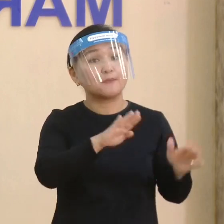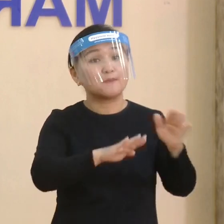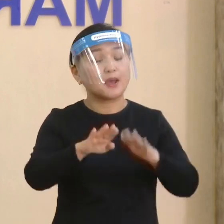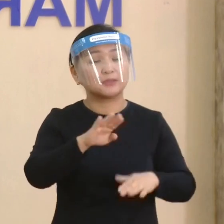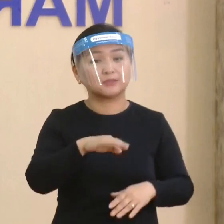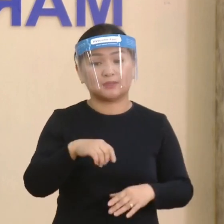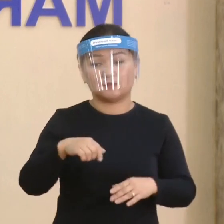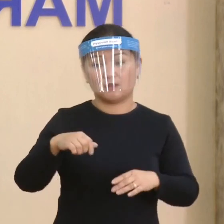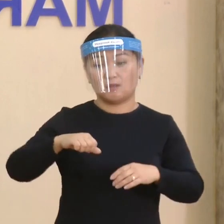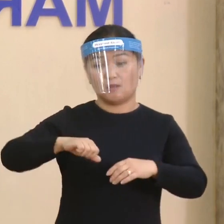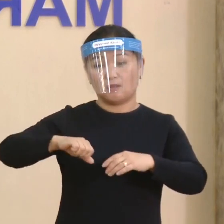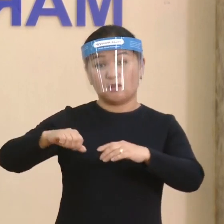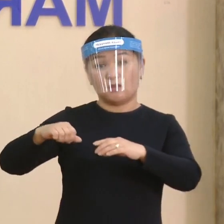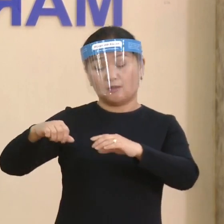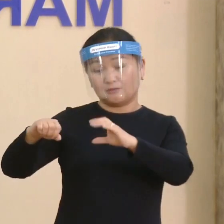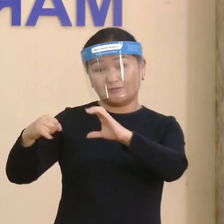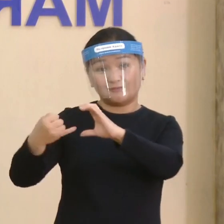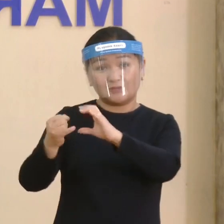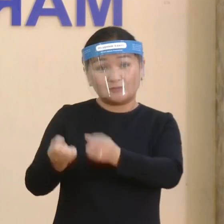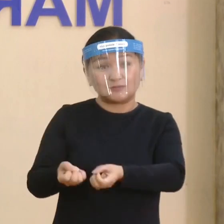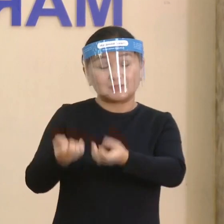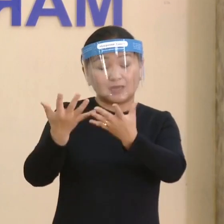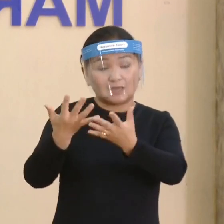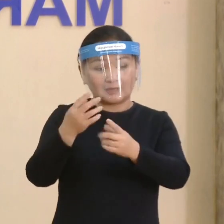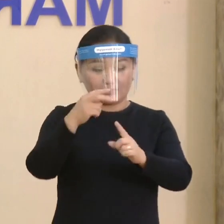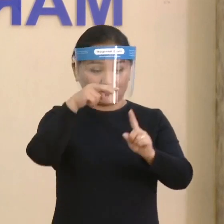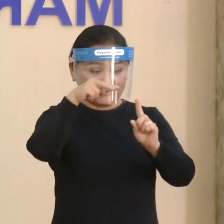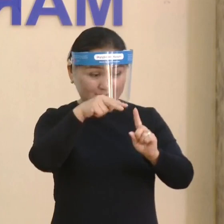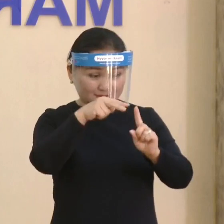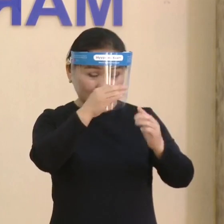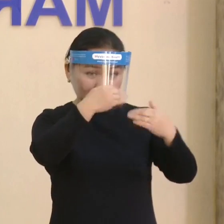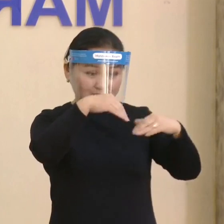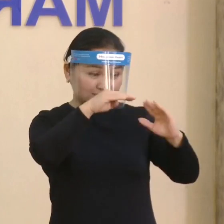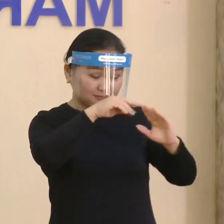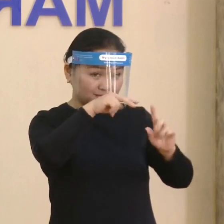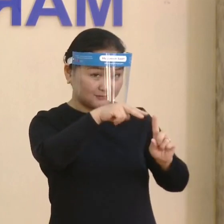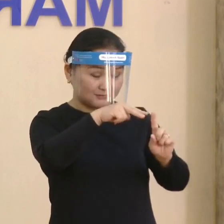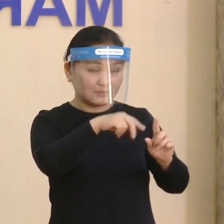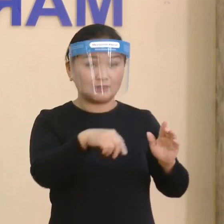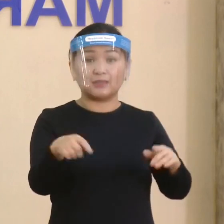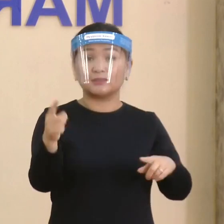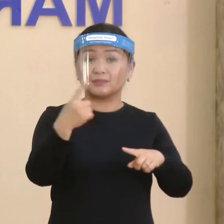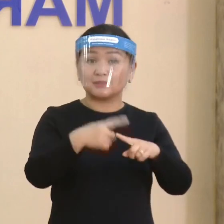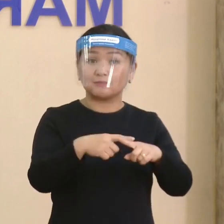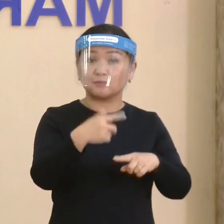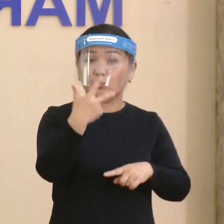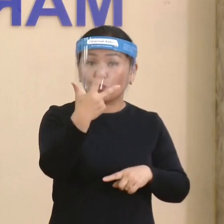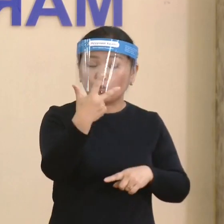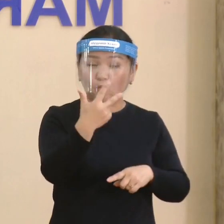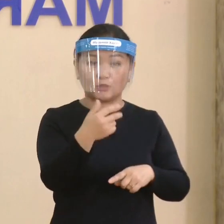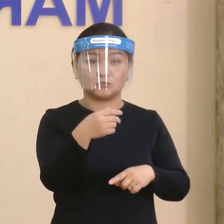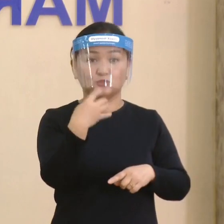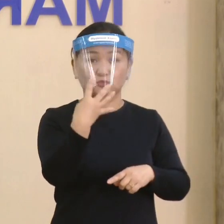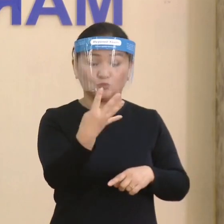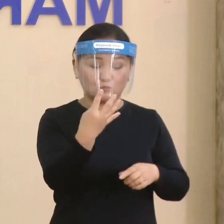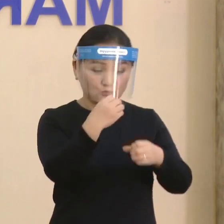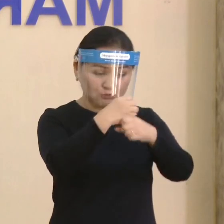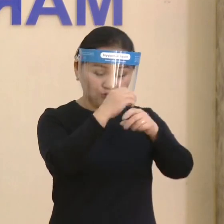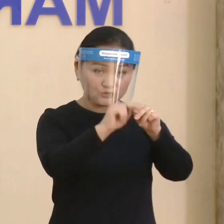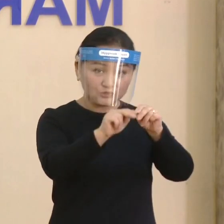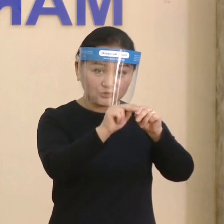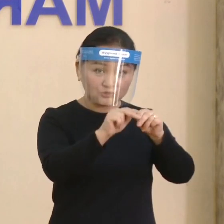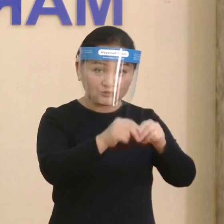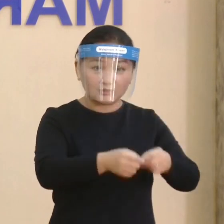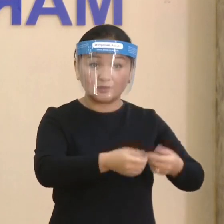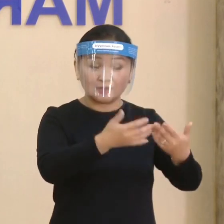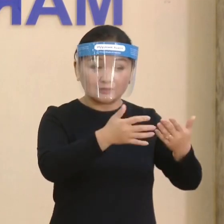эрг гараад хяналтанд байгаад, хяналт хандлтанд байгаад давтан одоо 3 дараалсан 3-аас 4 шинжилгээ дараалсан сөрөг гарсан хүмүүс